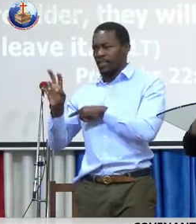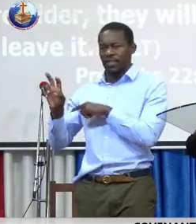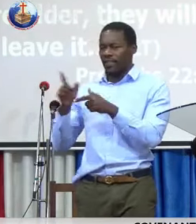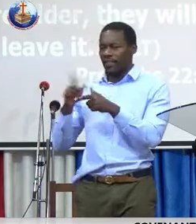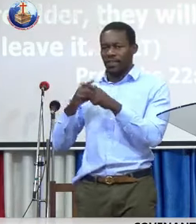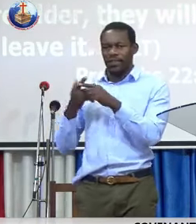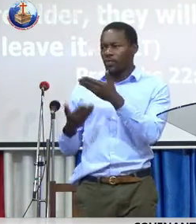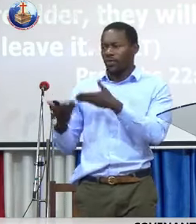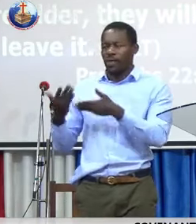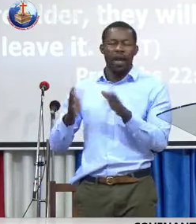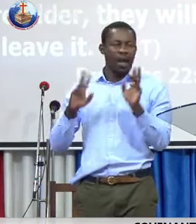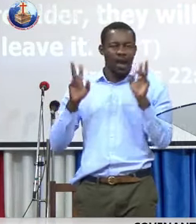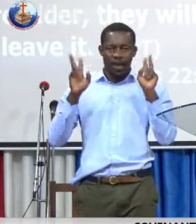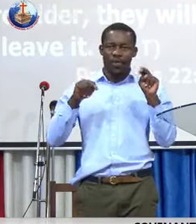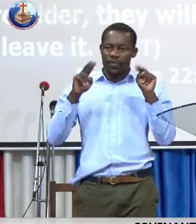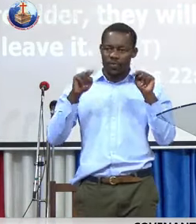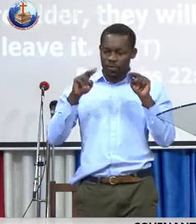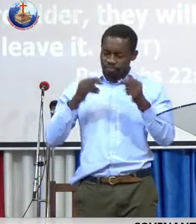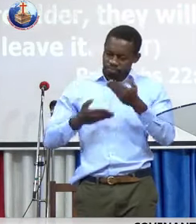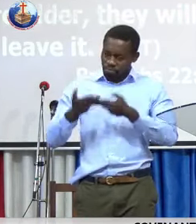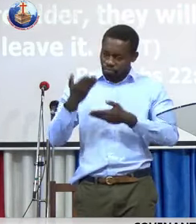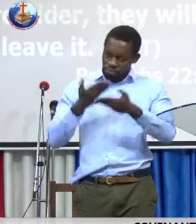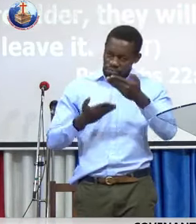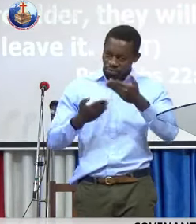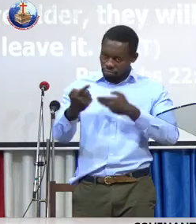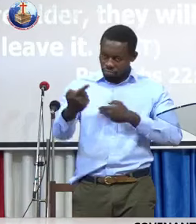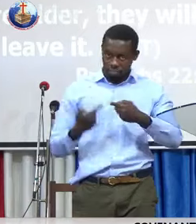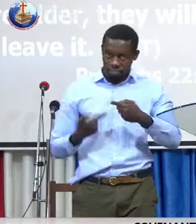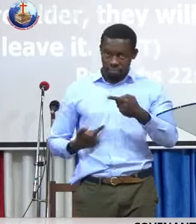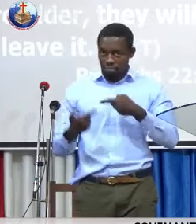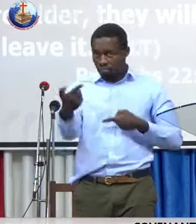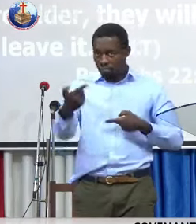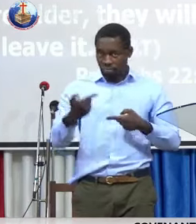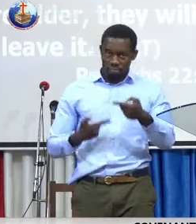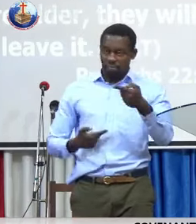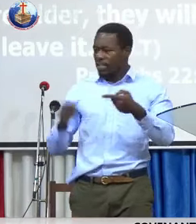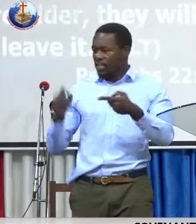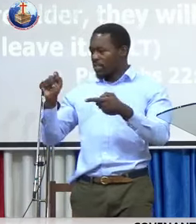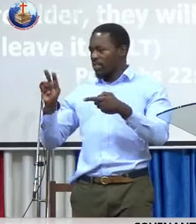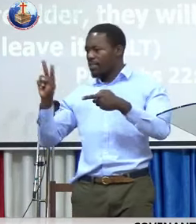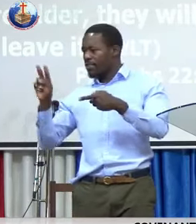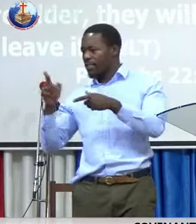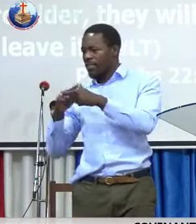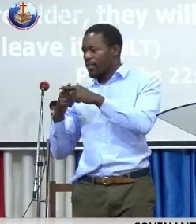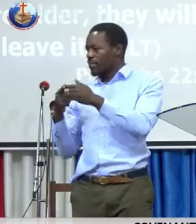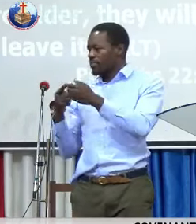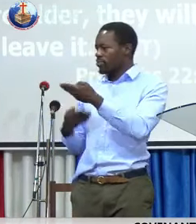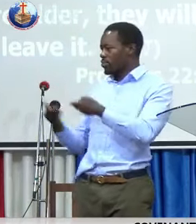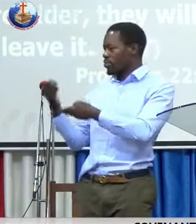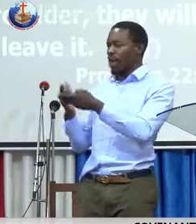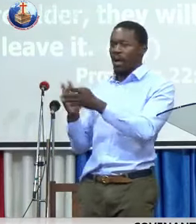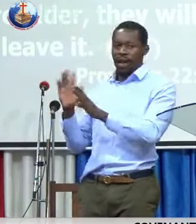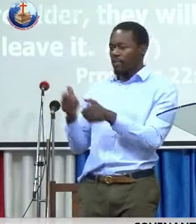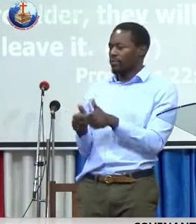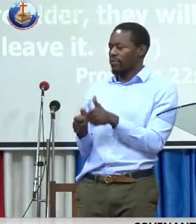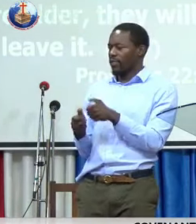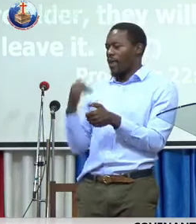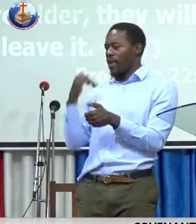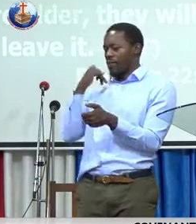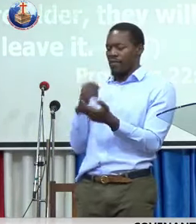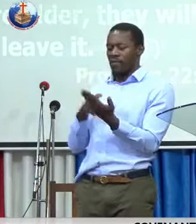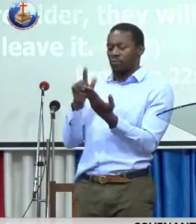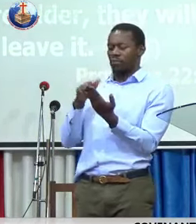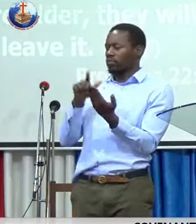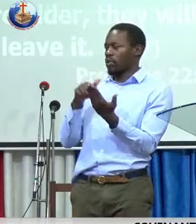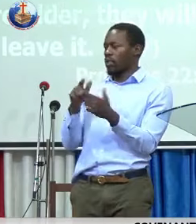20 inamaanisha kuwa na wao, kutangamana nao moja kwa moja, sio kuwawekea TV na kuwapa kitanzimbali na wewe unaendelea na simu. Actively engaging